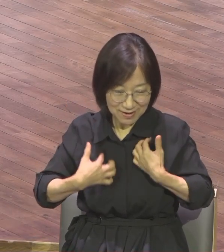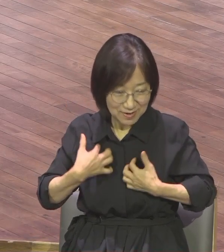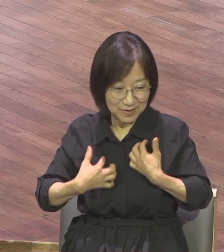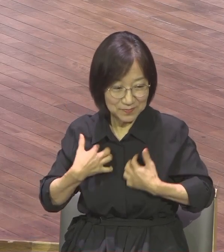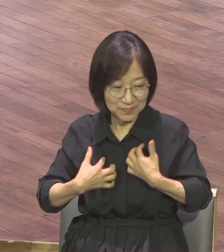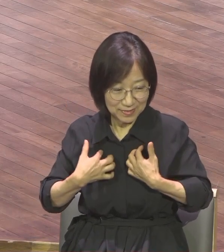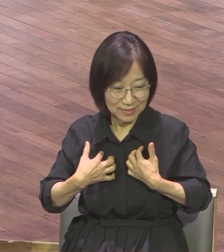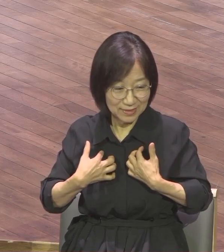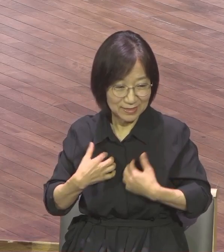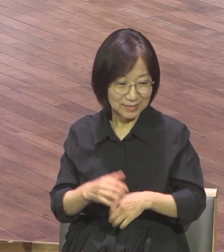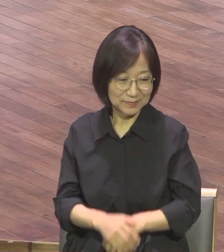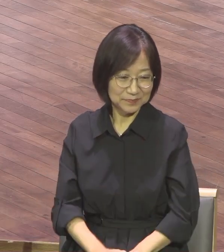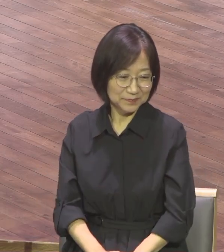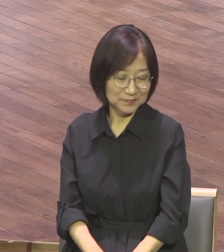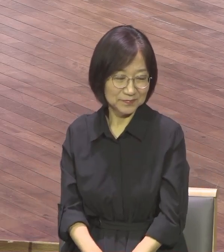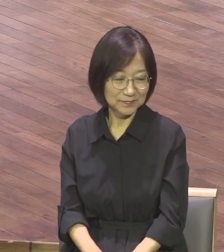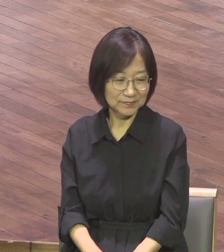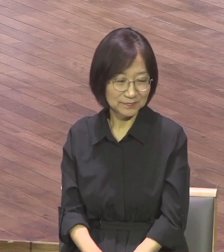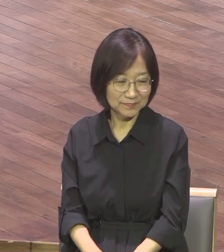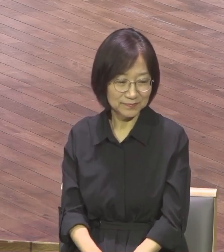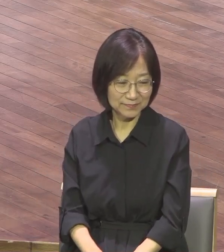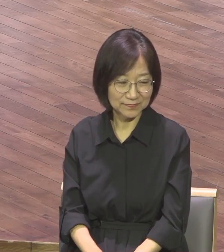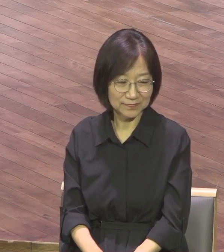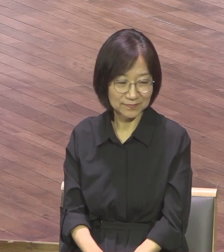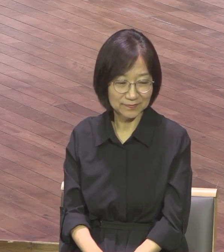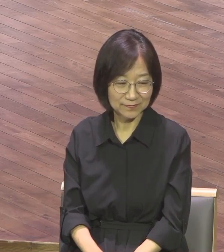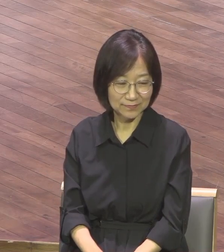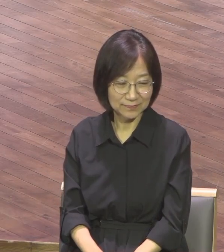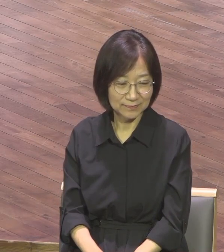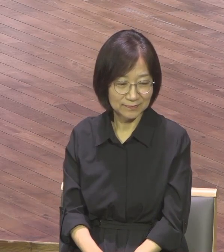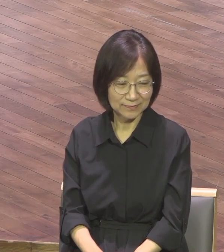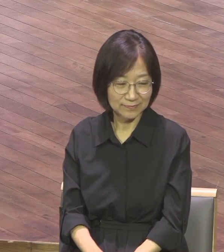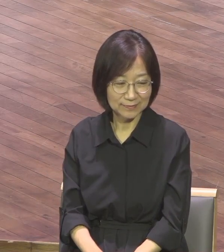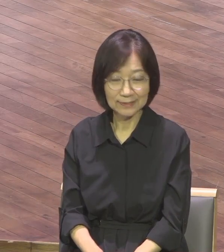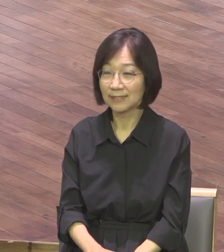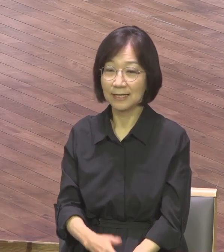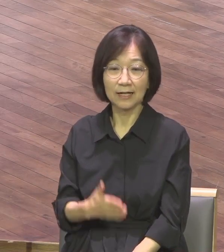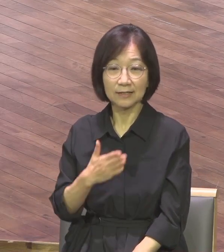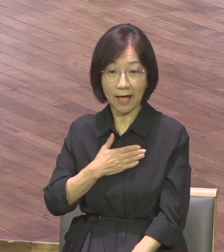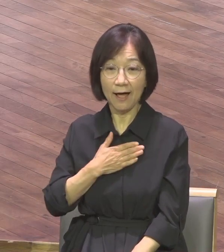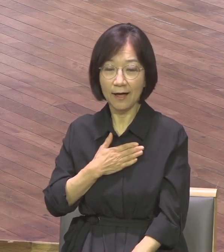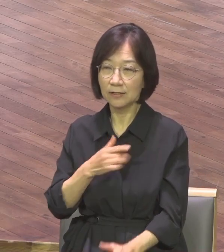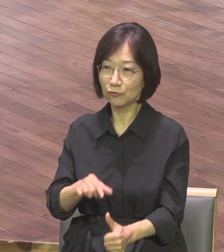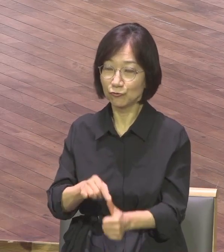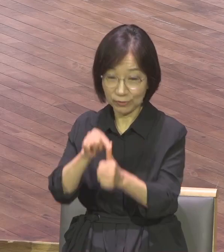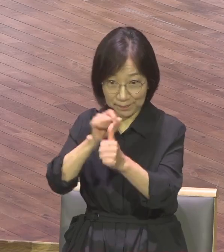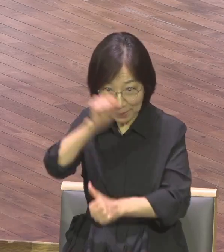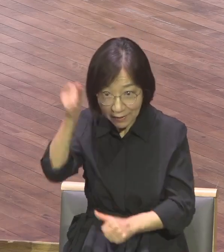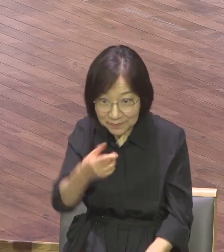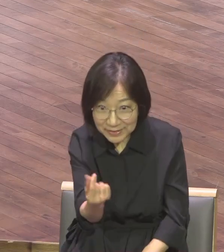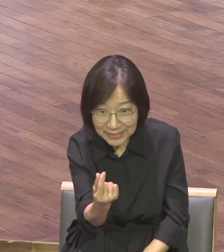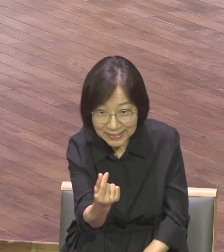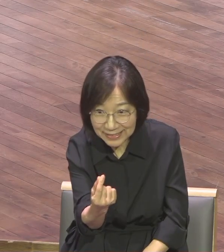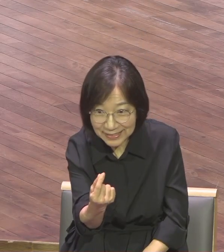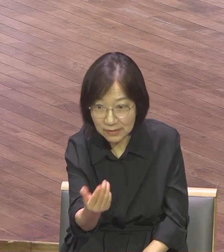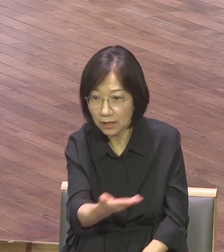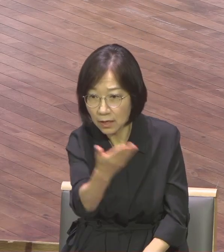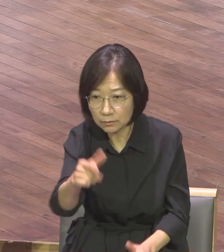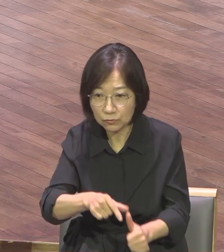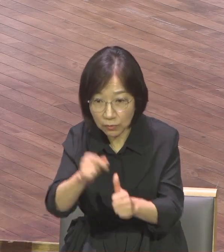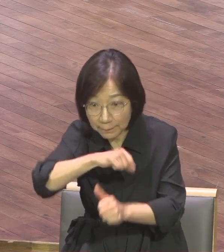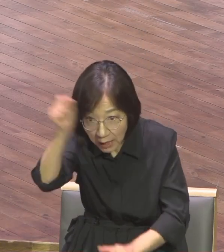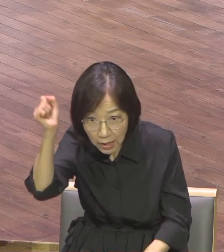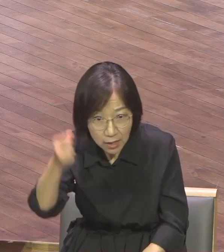여기 이거로서부터 신앙생활이 시작되는 거예요. 나 구원받았다. 맞습니까?